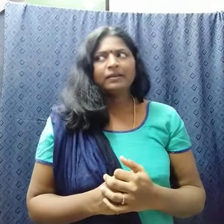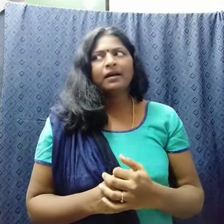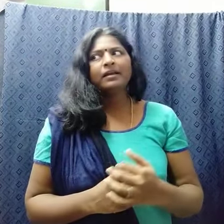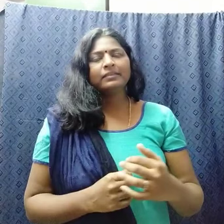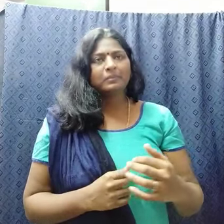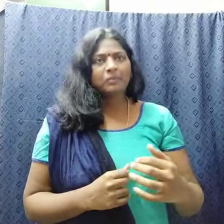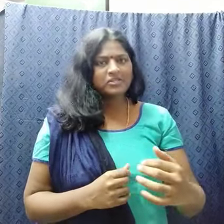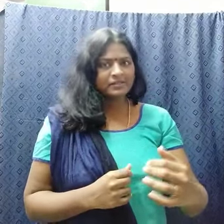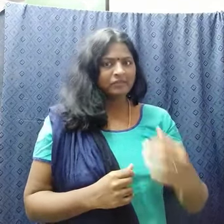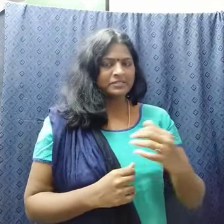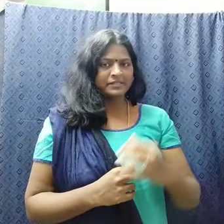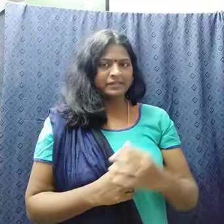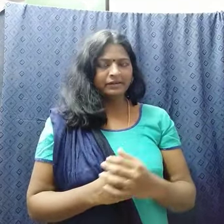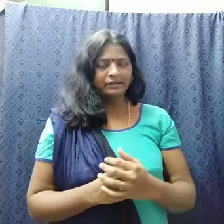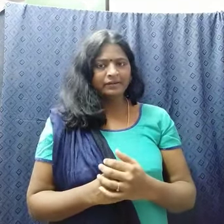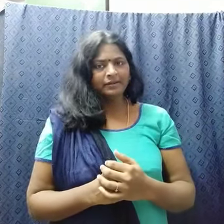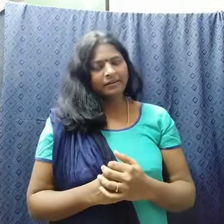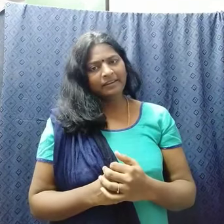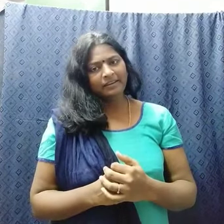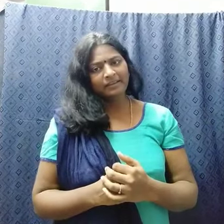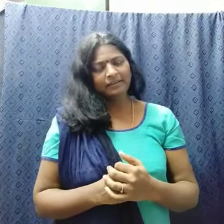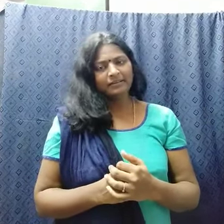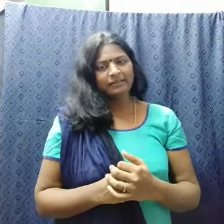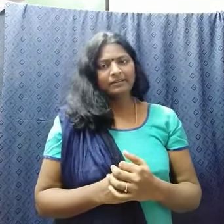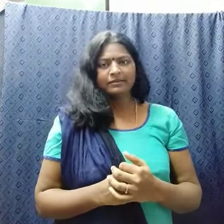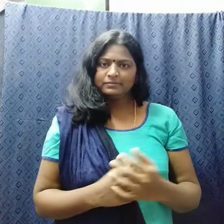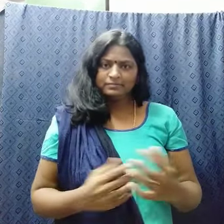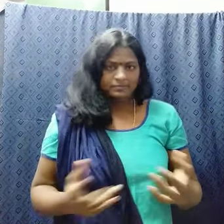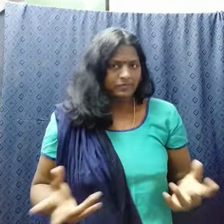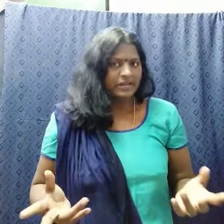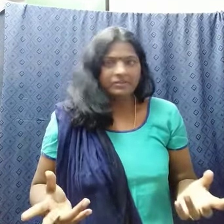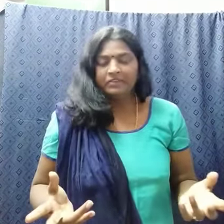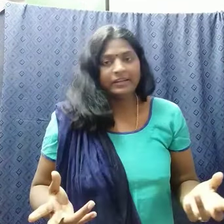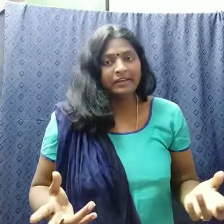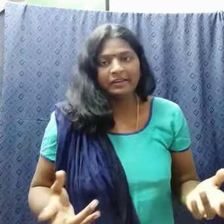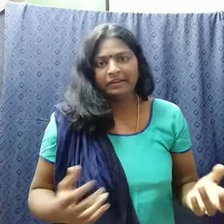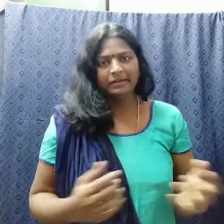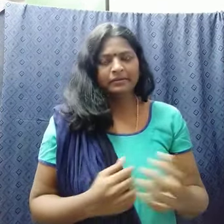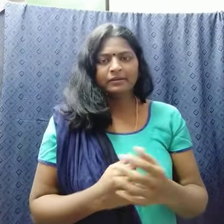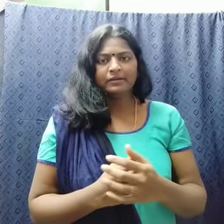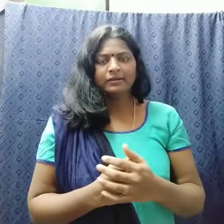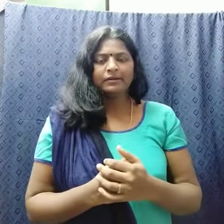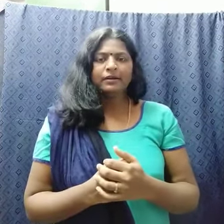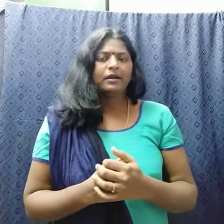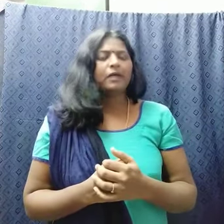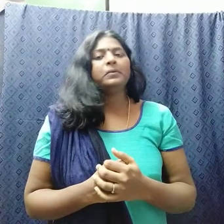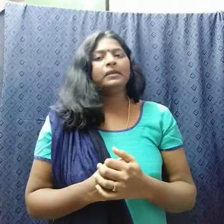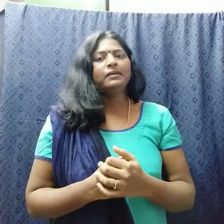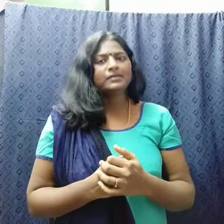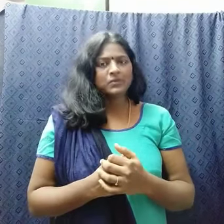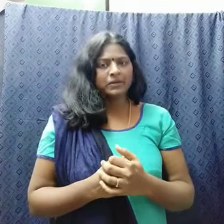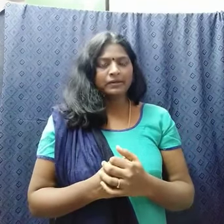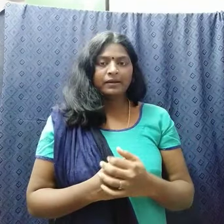நாளைக்கு மார்ச் 31st நீங்க வேலையை விட்டு விலகிக்கீங்க அப்படின்னு சொன்ன